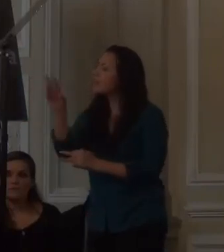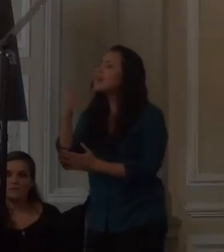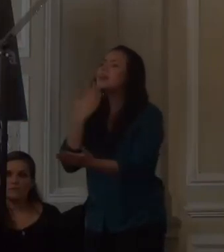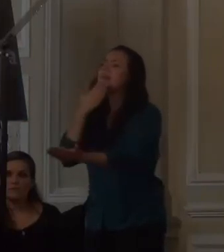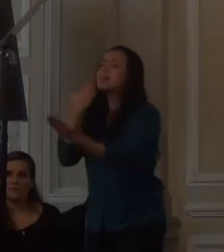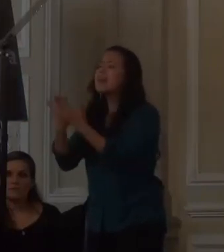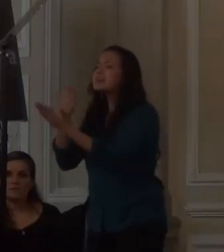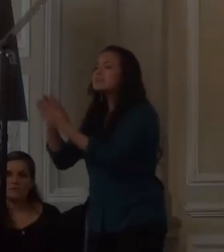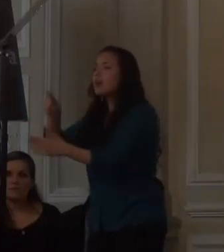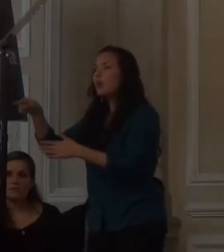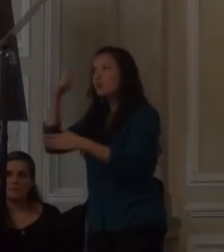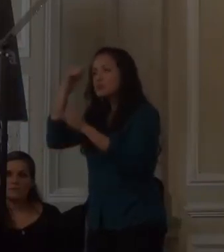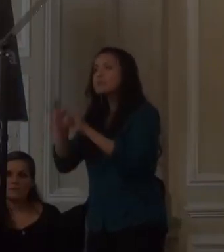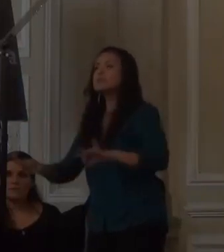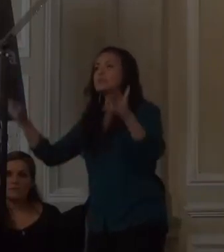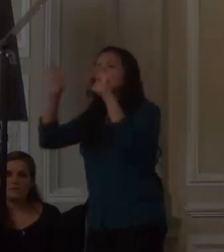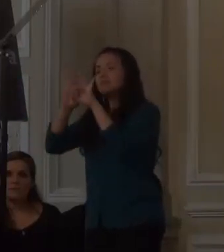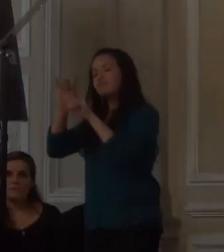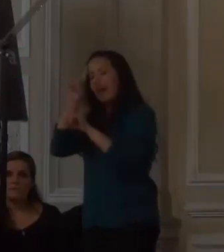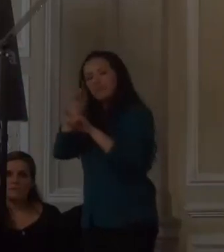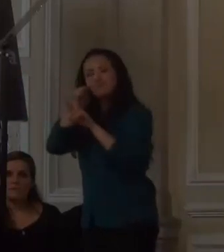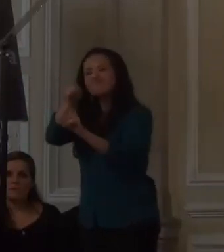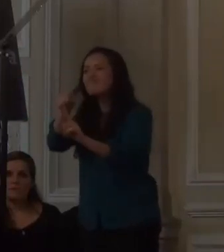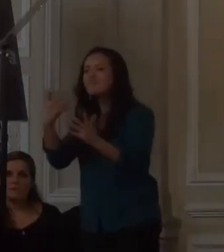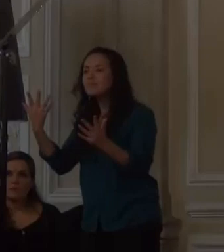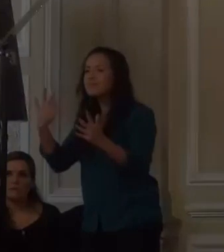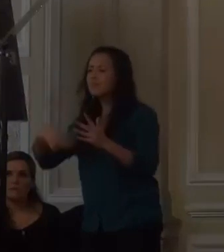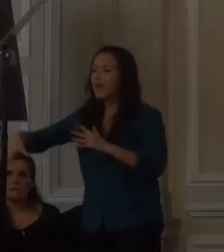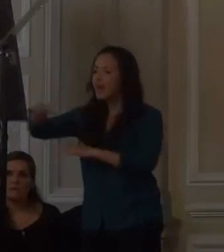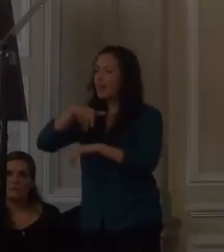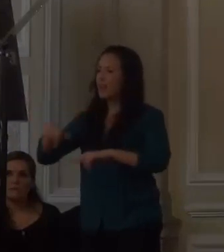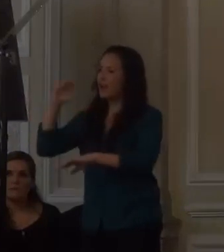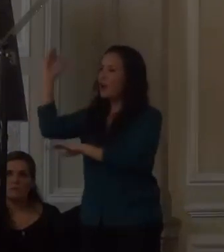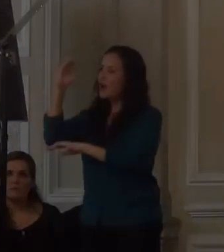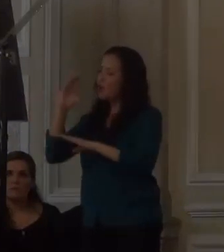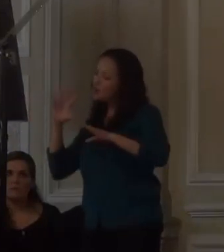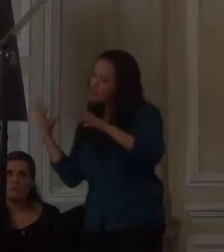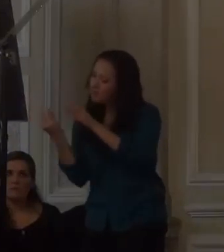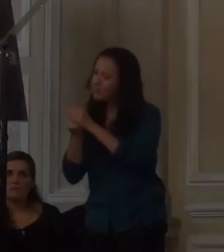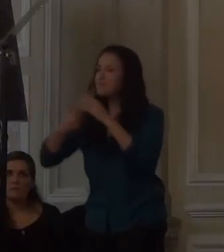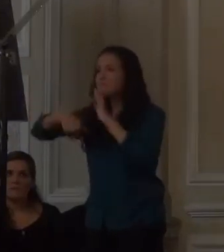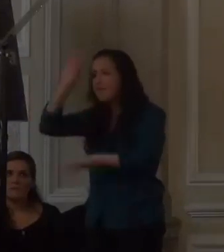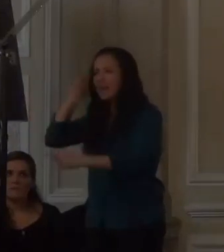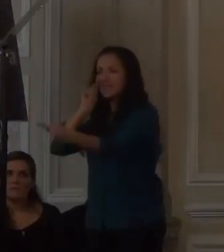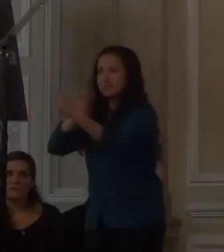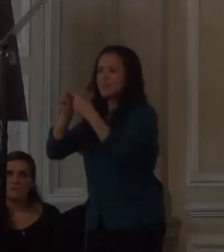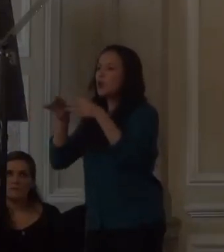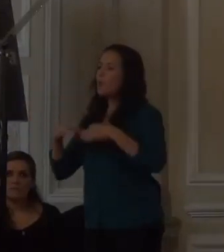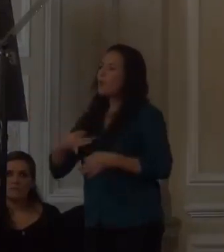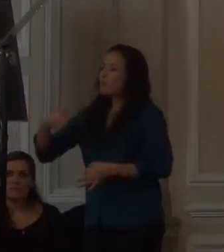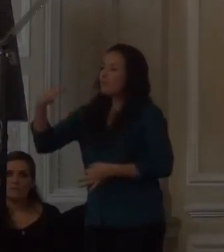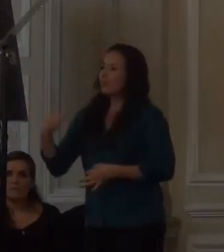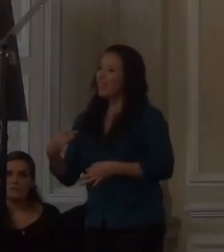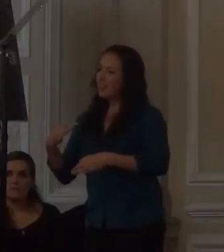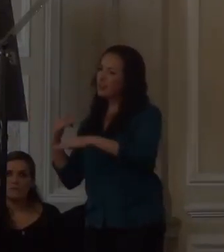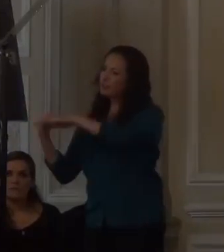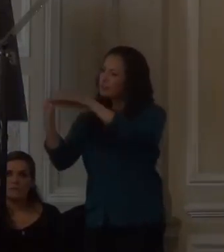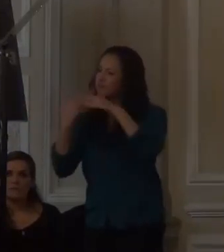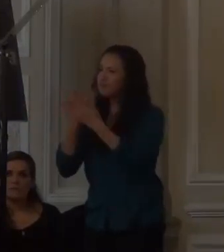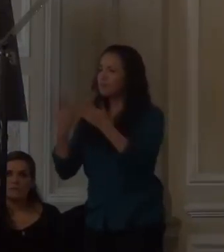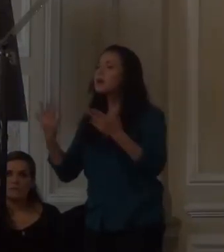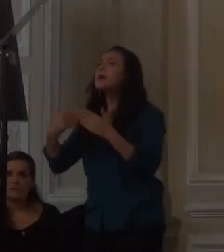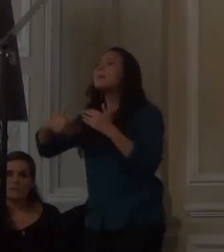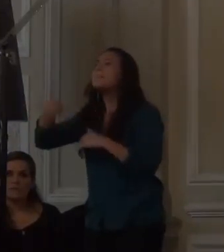importancia de trabajar en favor de un país más incluyente, de un país más digno, un país